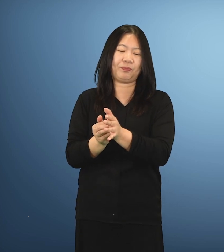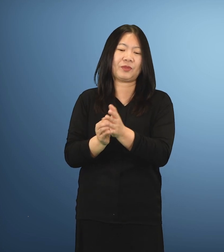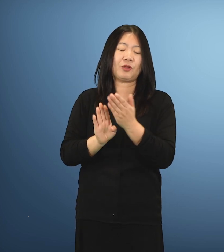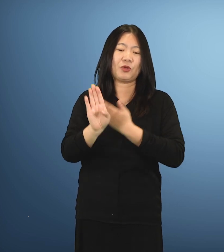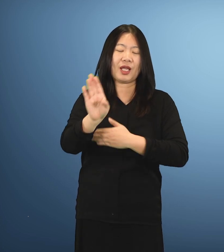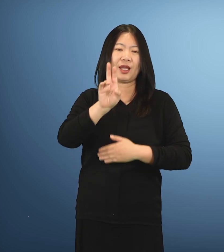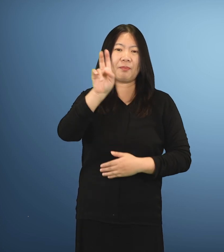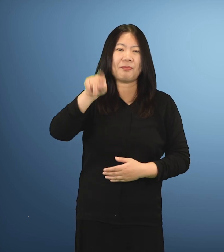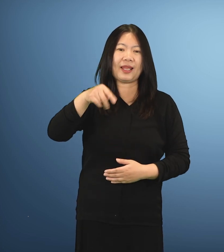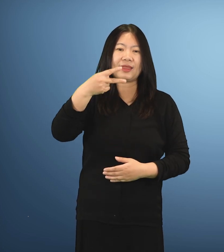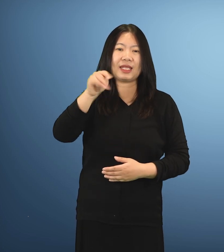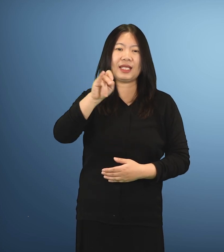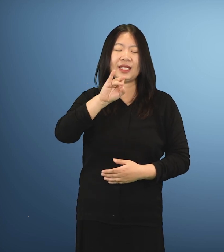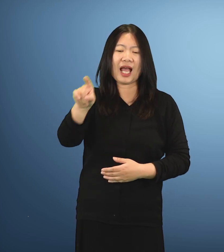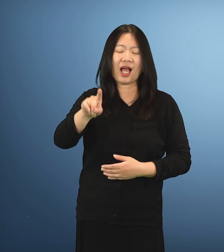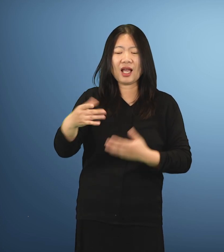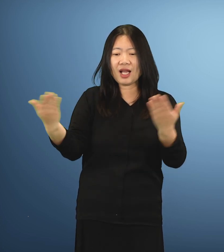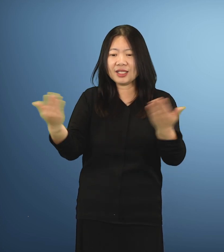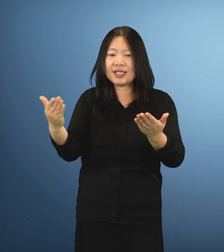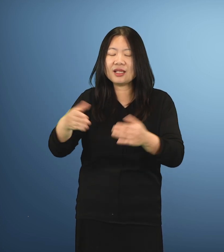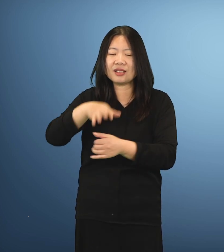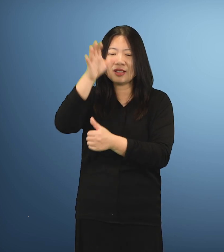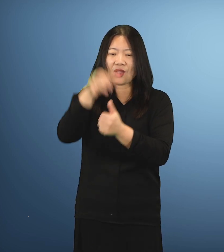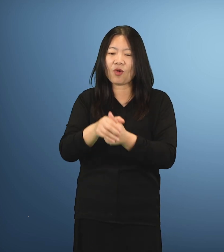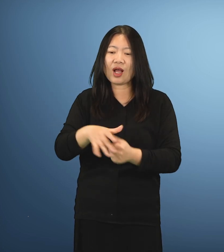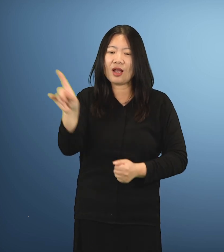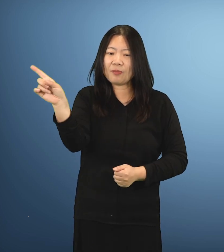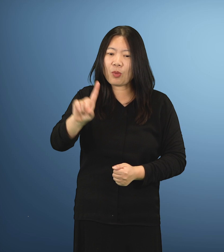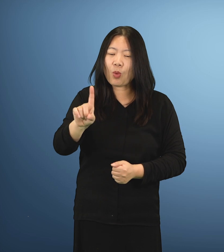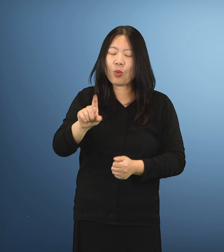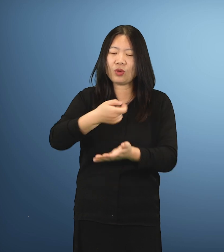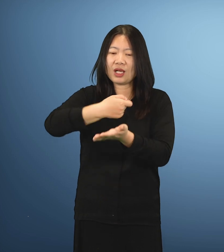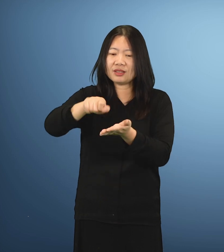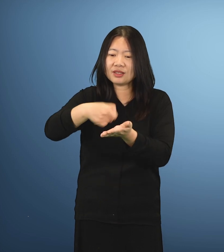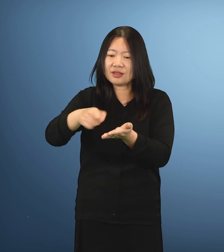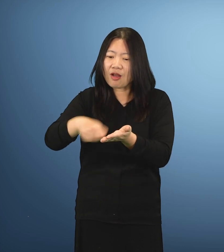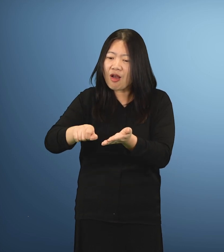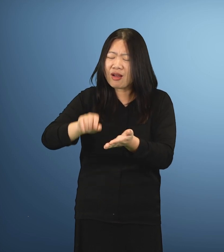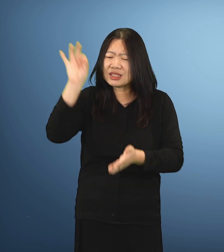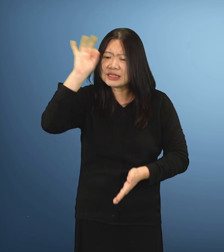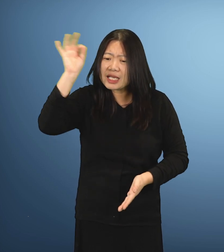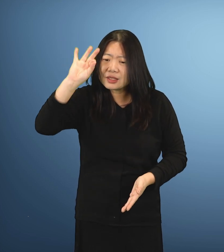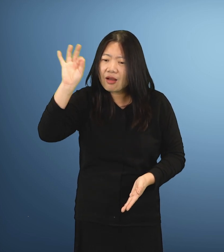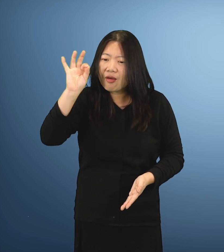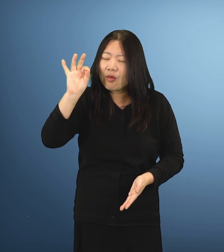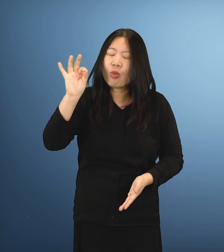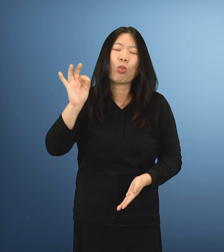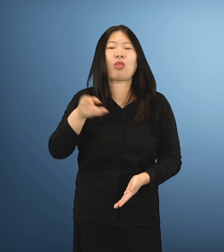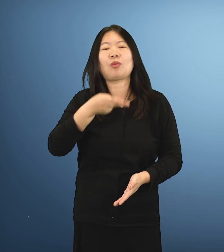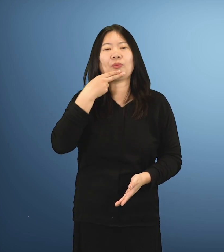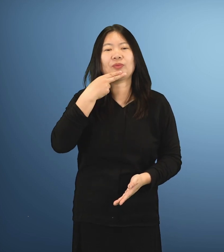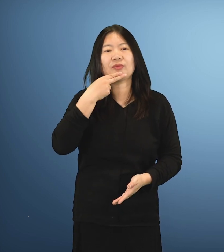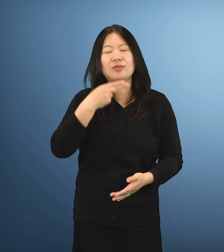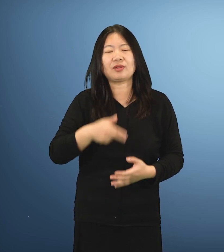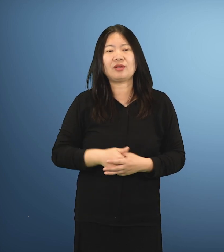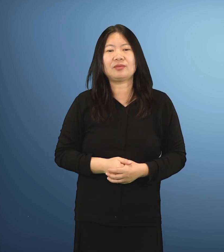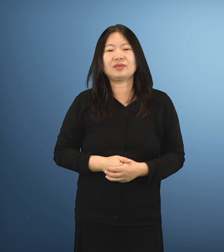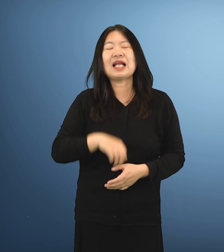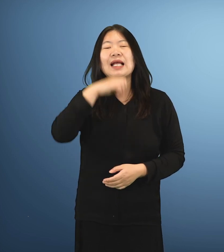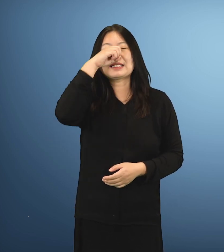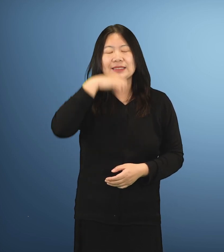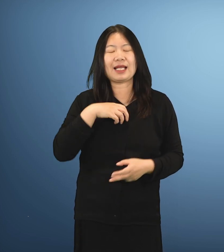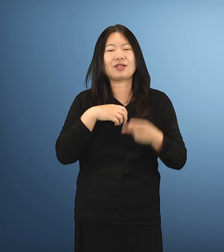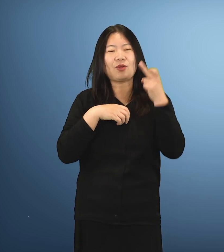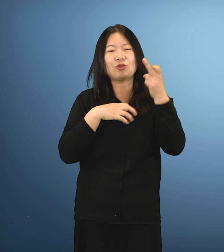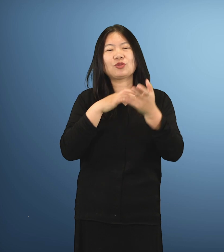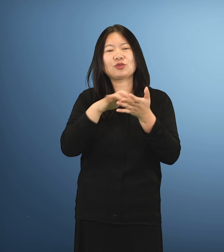그래놓고 마띠아가 무슨 일 했다든지 역할을 했다든지 하는 기록을 찾아볼 수 있나요? 그냥